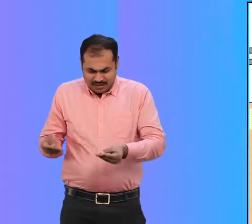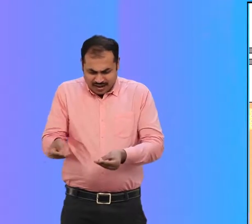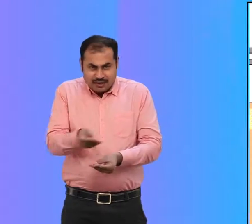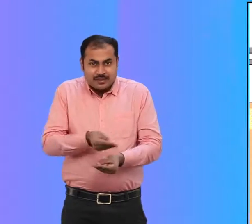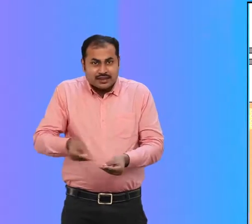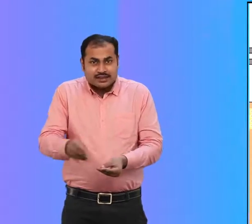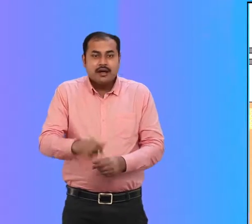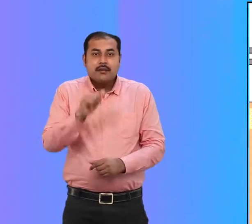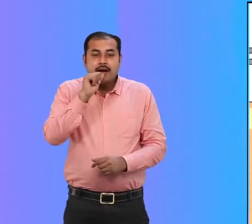है